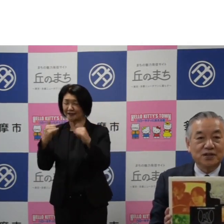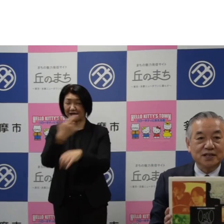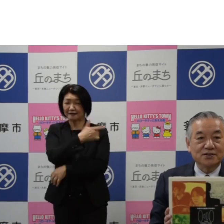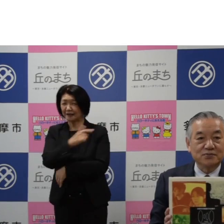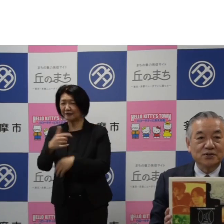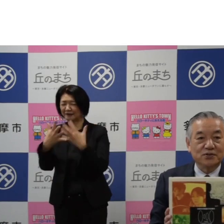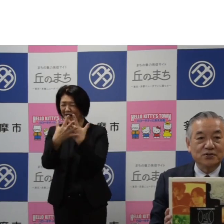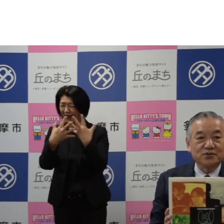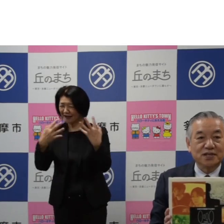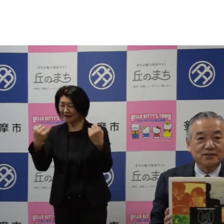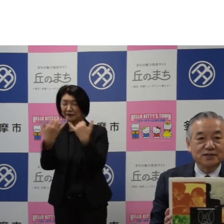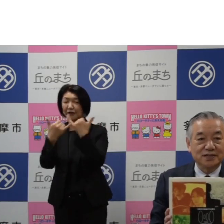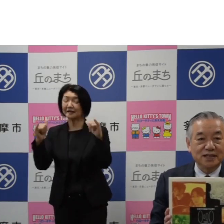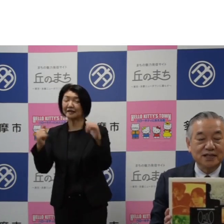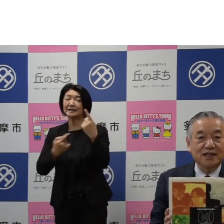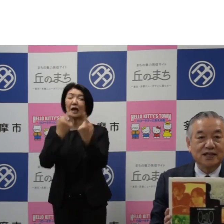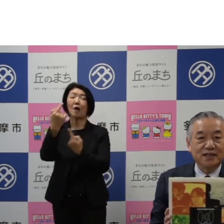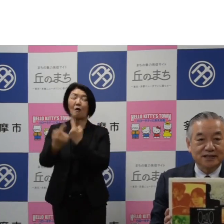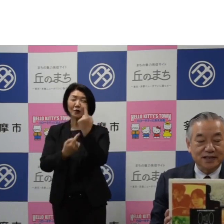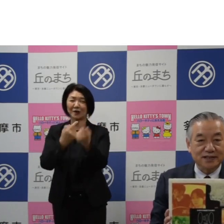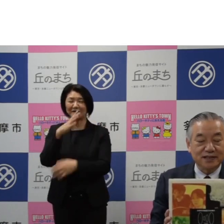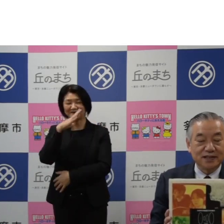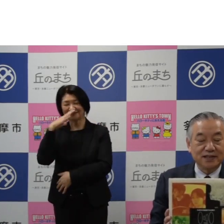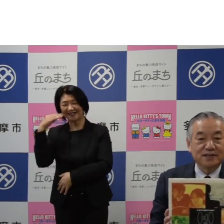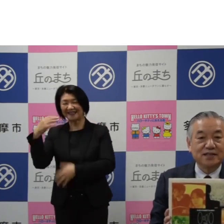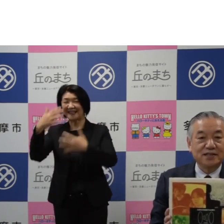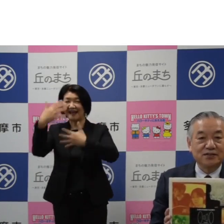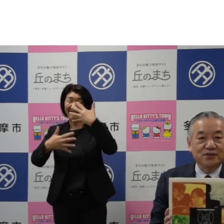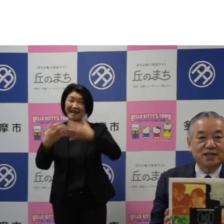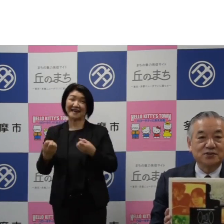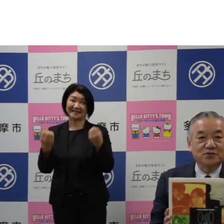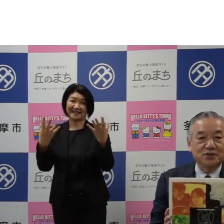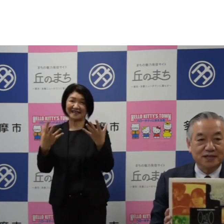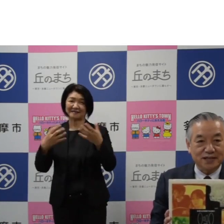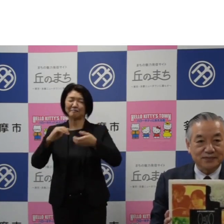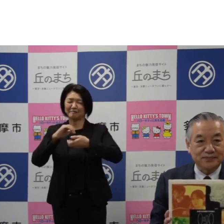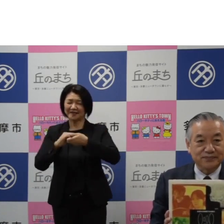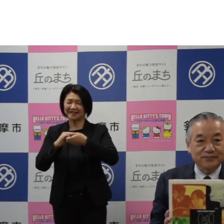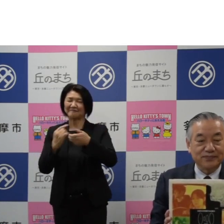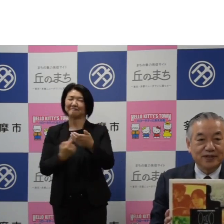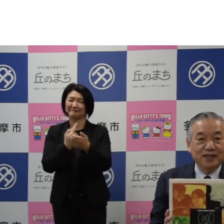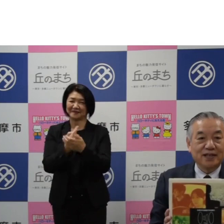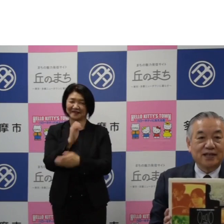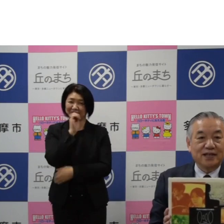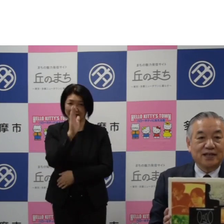多くのゲストも訪れる素敵な映画祭、ぜひご来場ください。